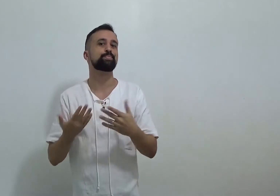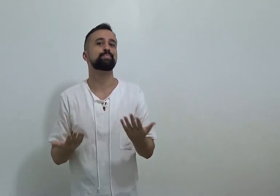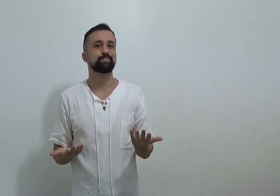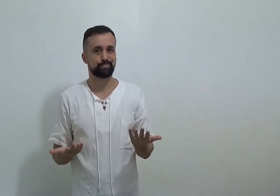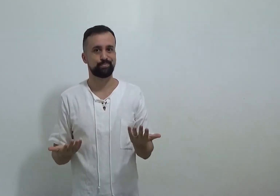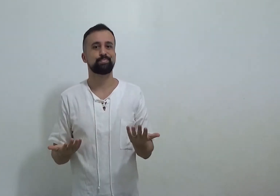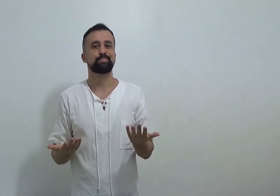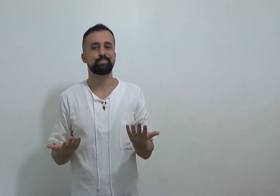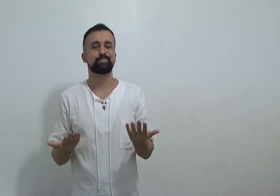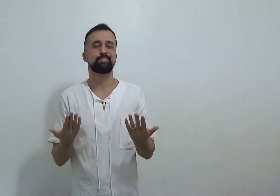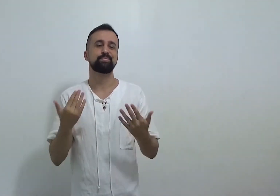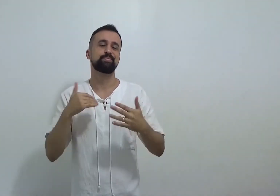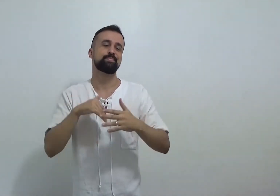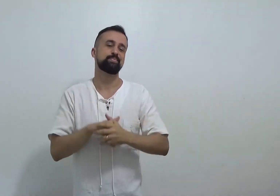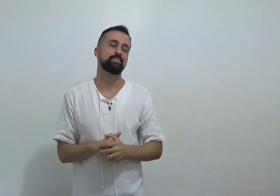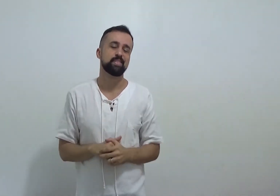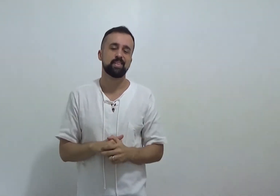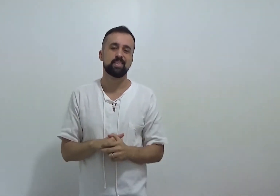pessoas nem imagina.